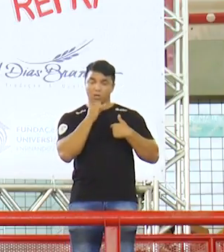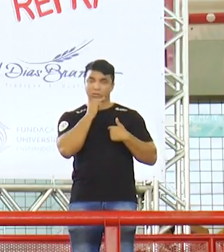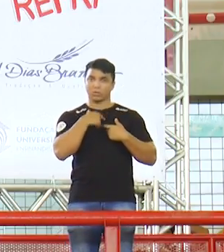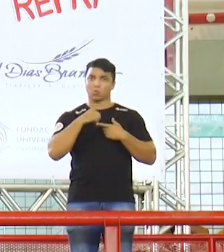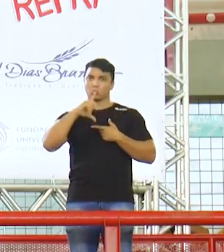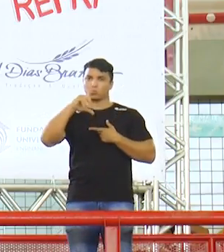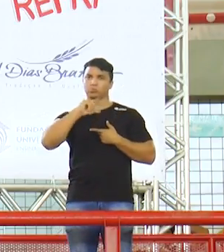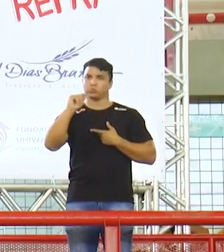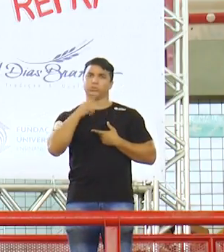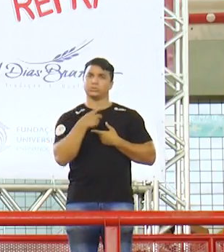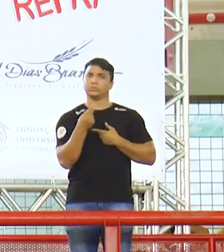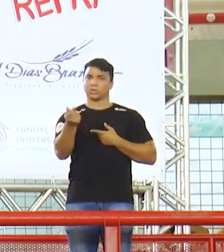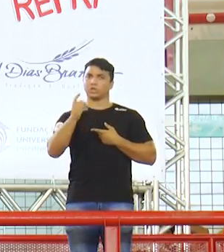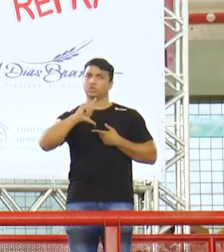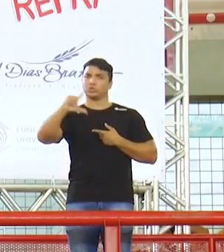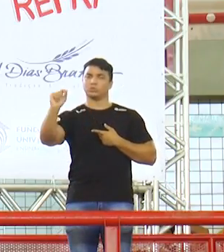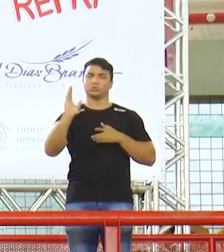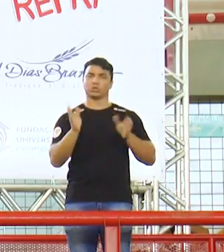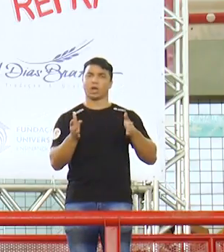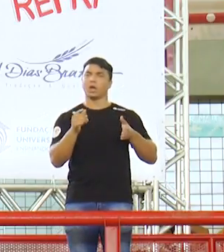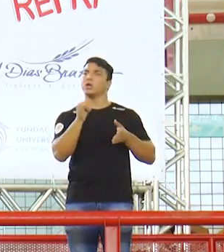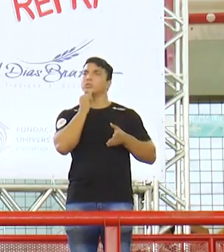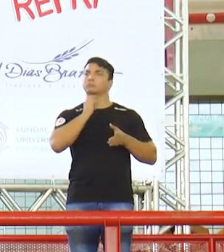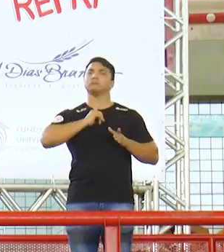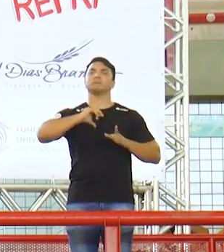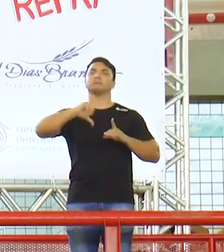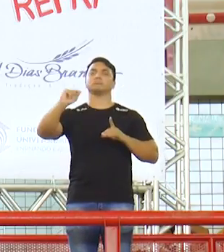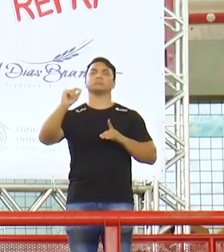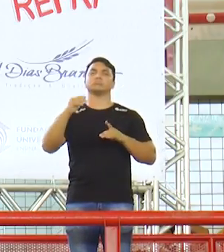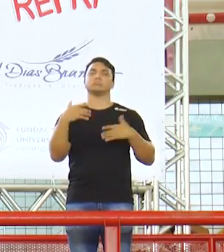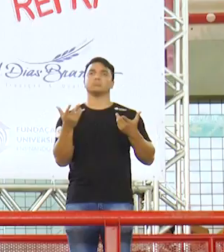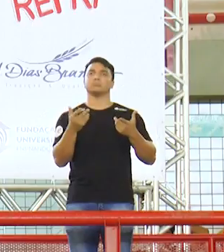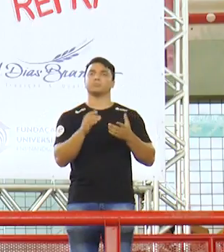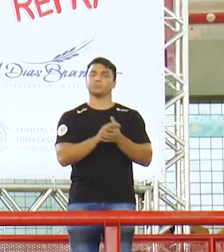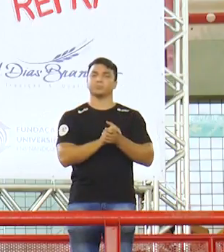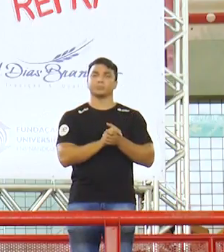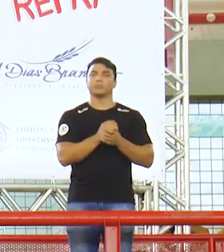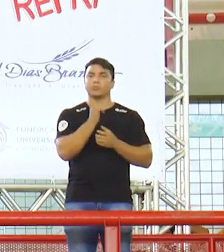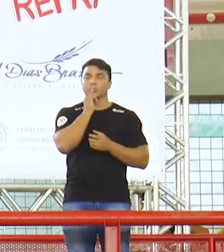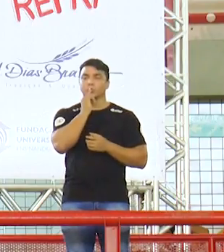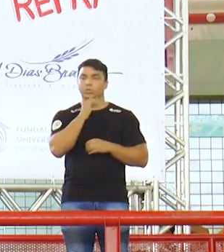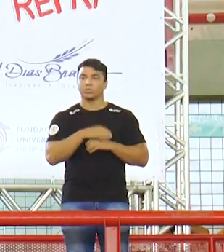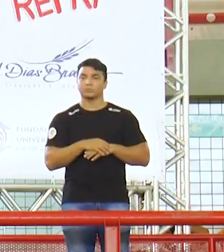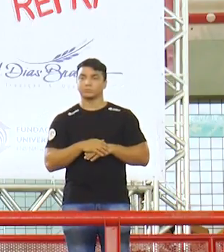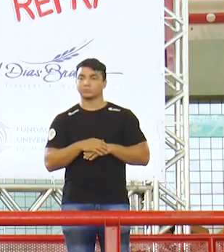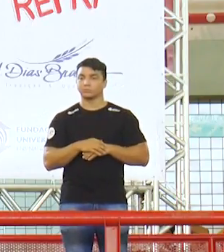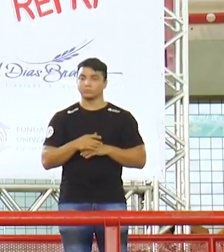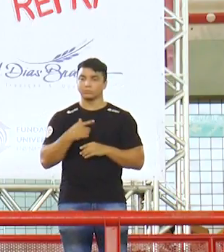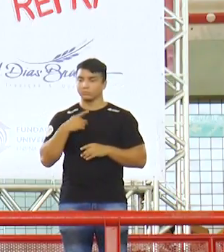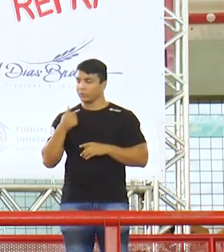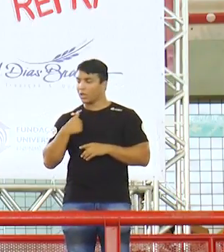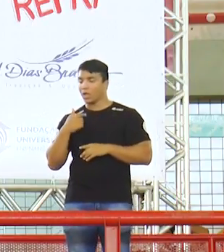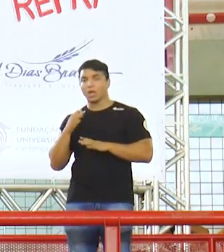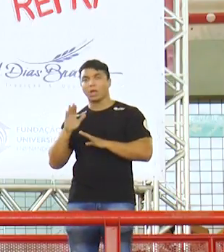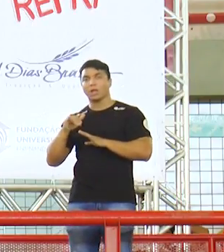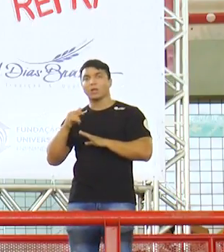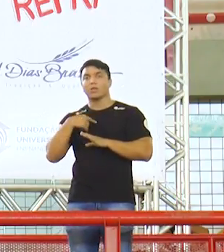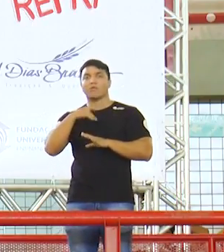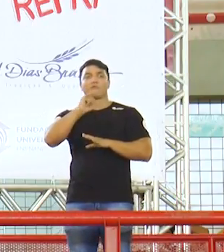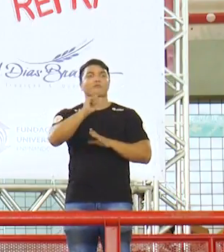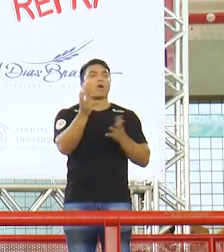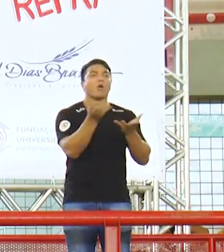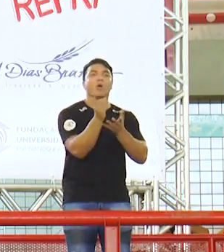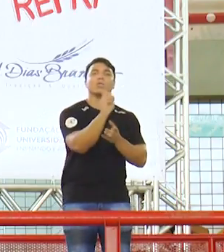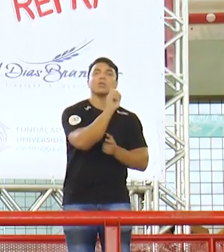já estava para sair, para ir de algum lugar. Aí quem estava lá dizia, não